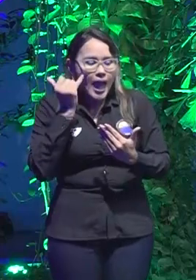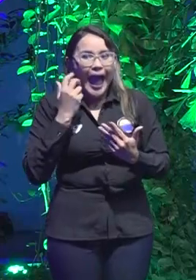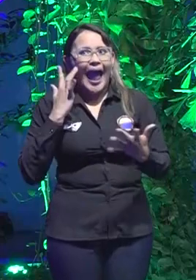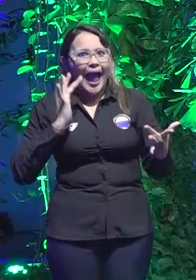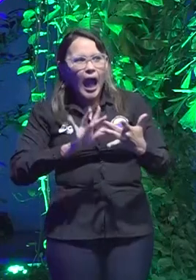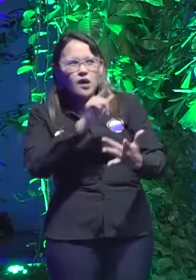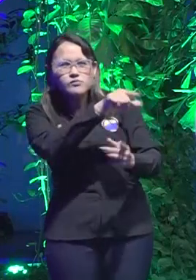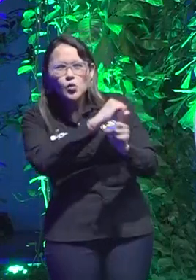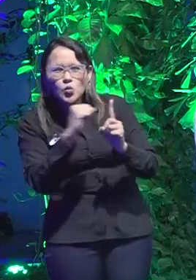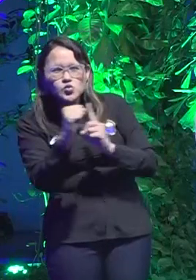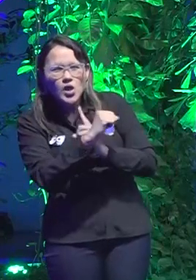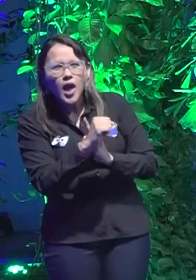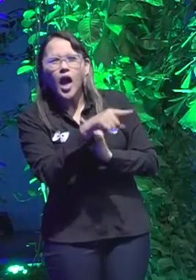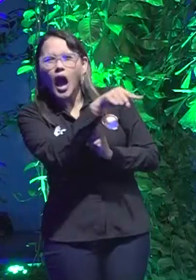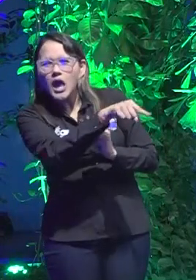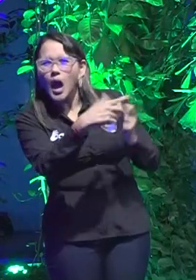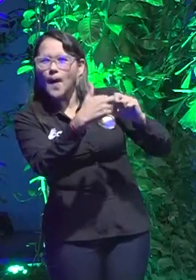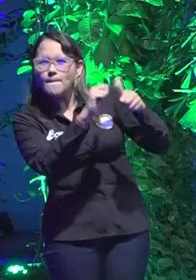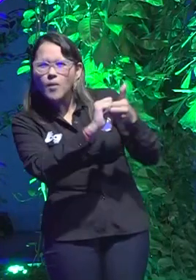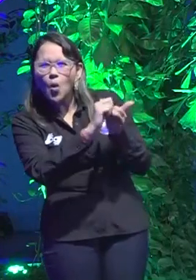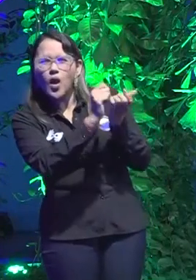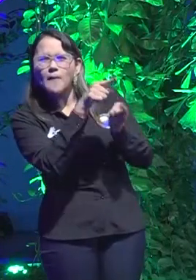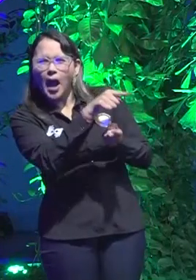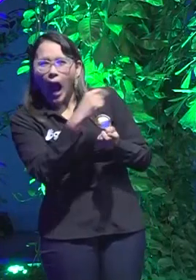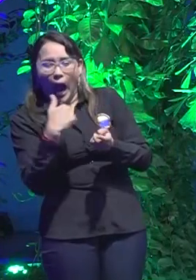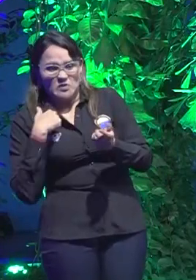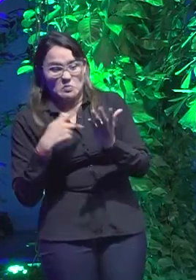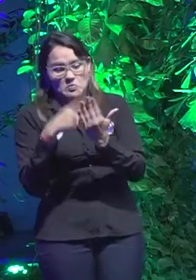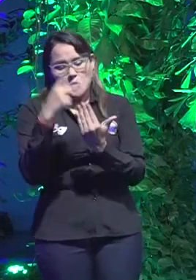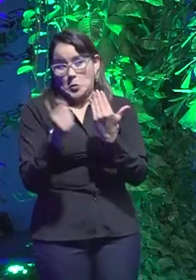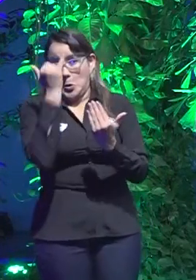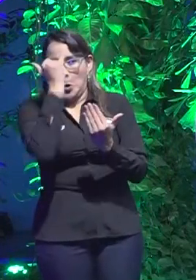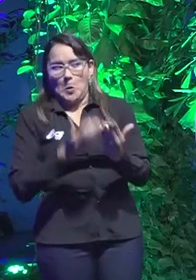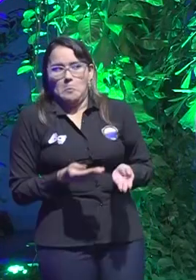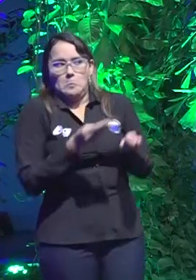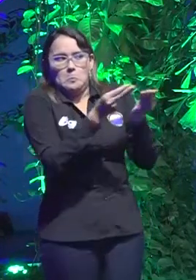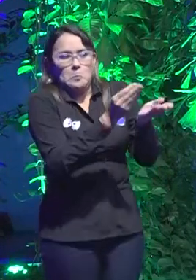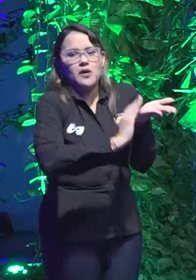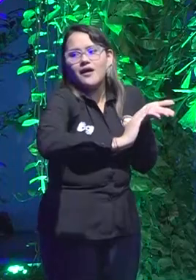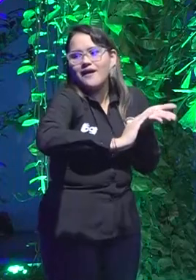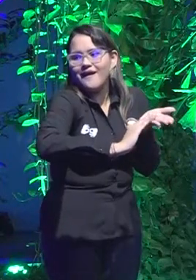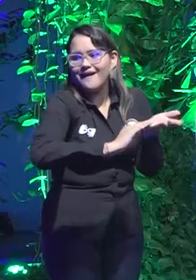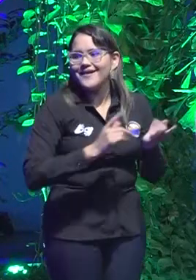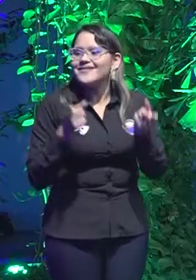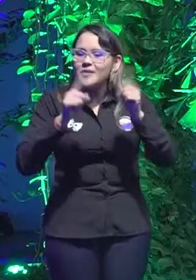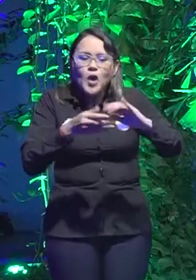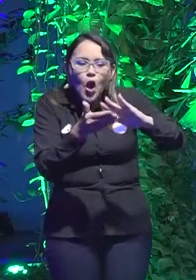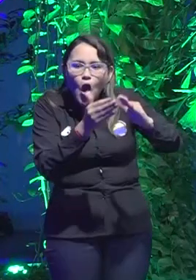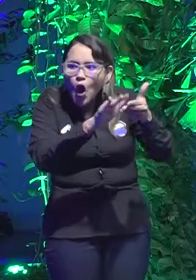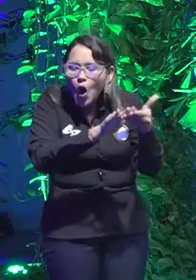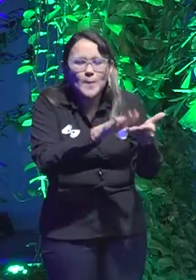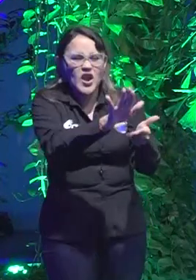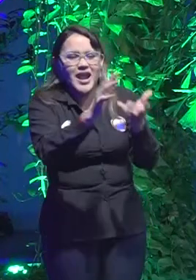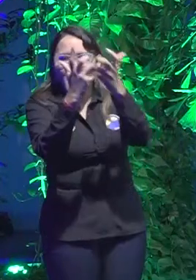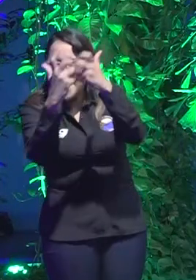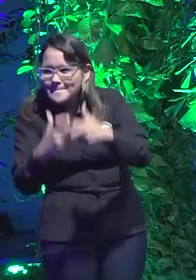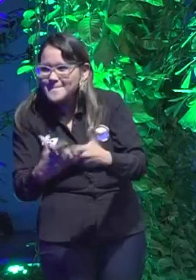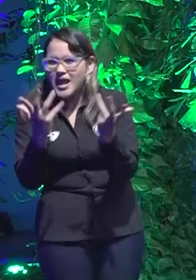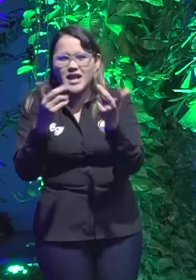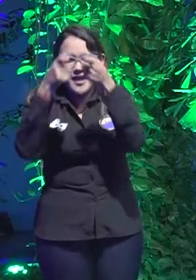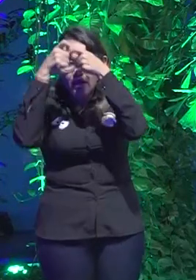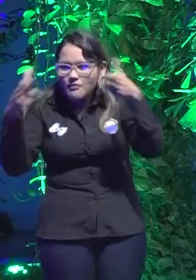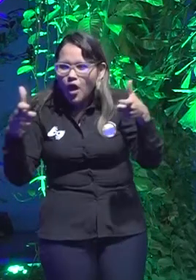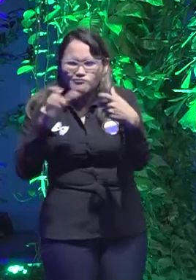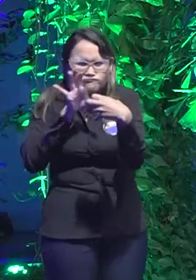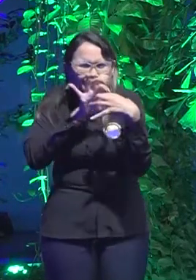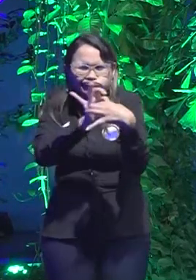contribuir y a generar soluciones para el territorio, que se haga en estrecha colaboración con las comunidades, con las empresas, con el Estado, pues